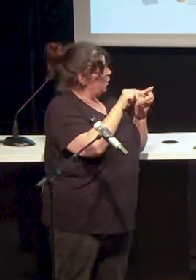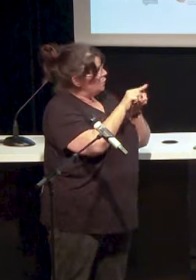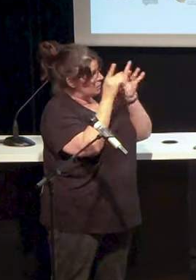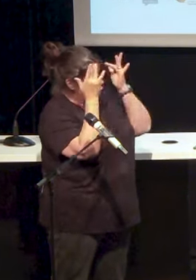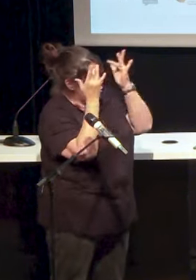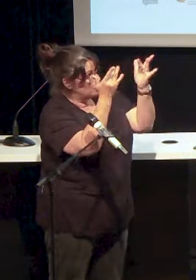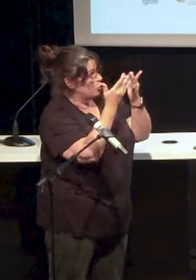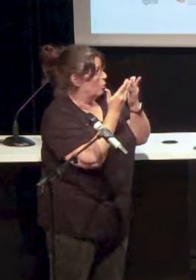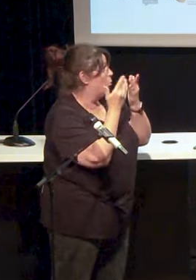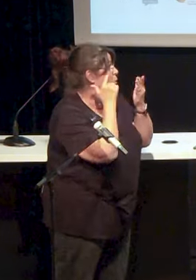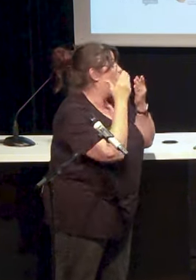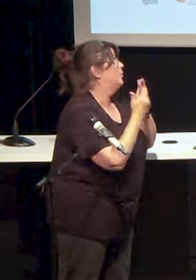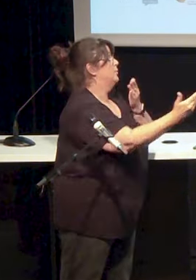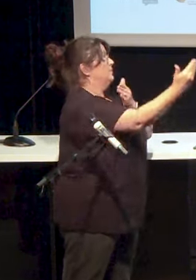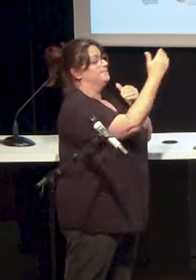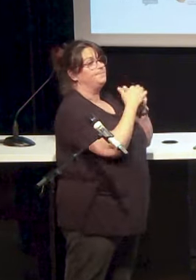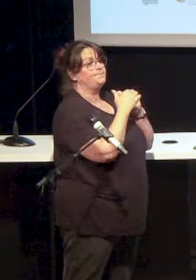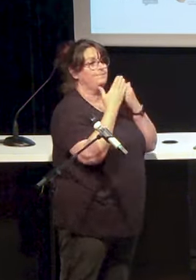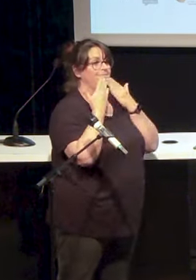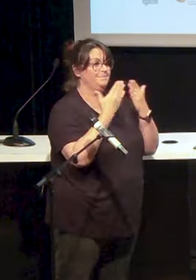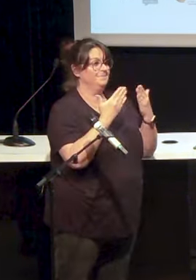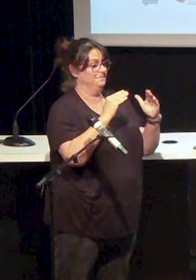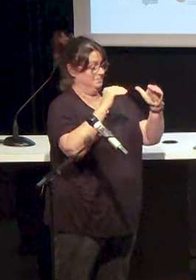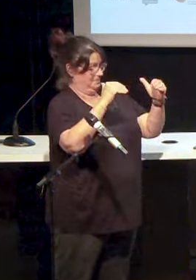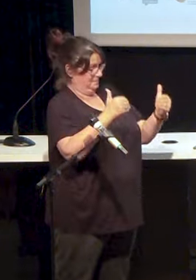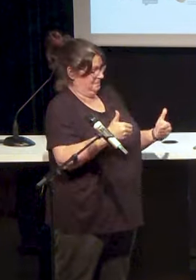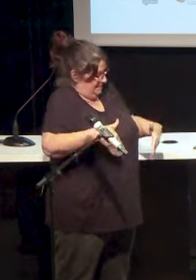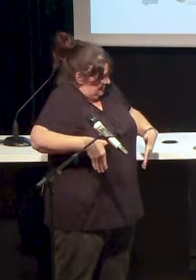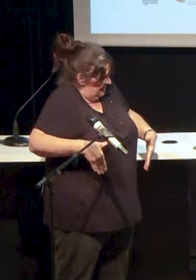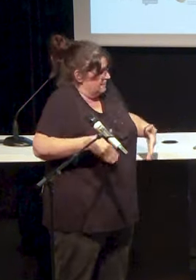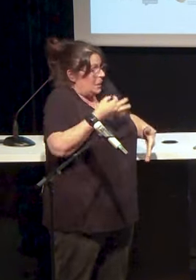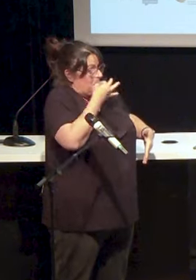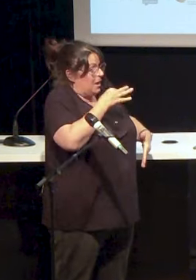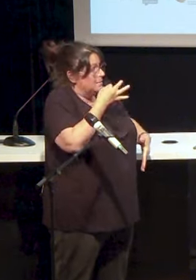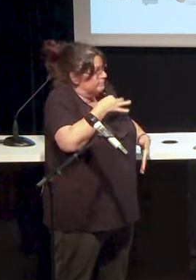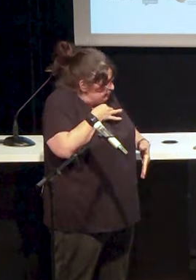suite. Et maintenant, je m'arrête de parler.